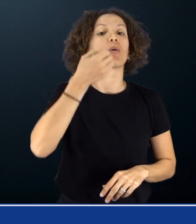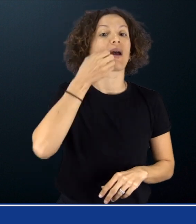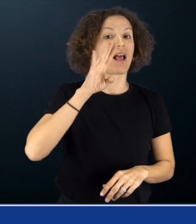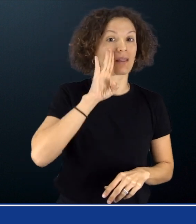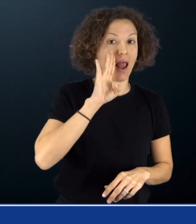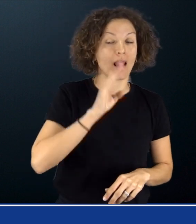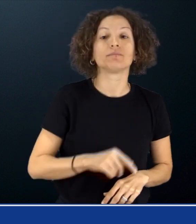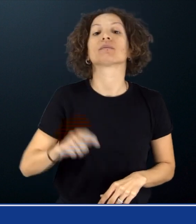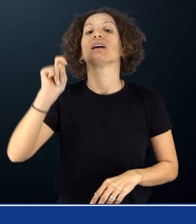lavoratrici autonome.